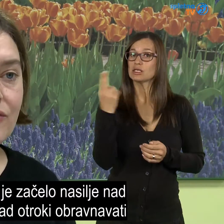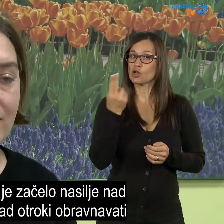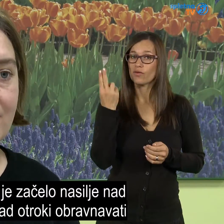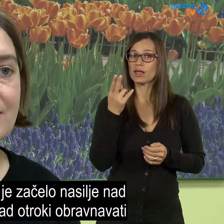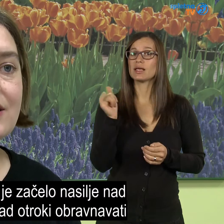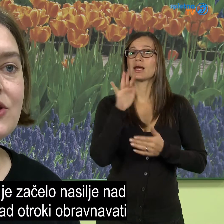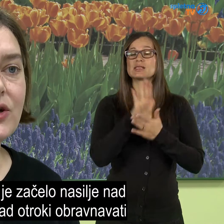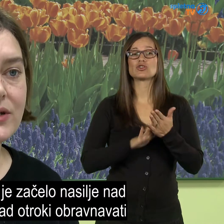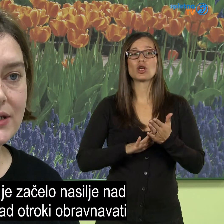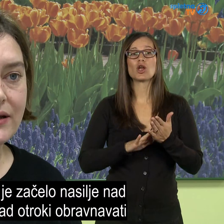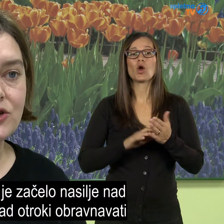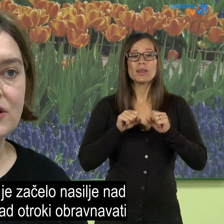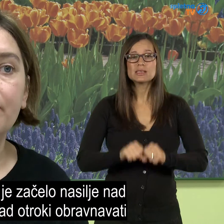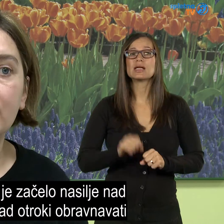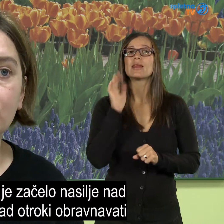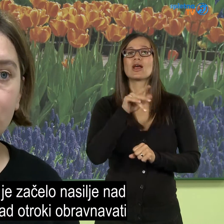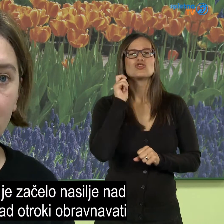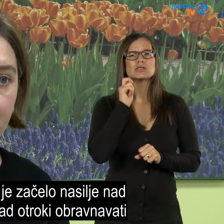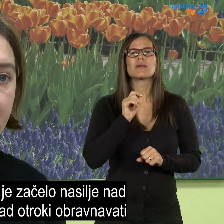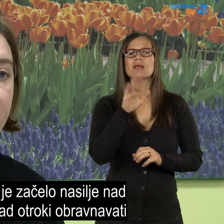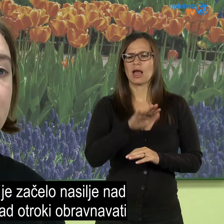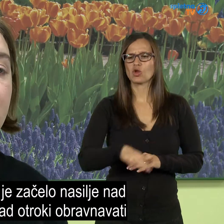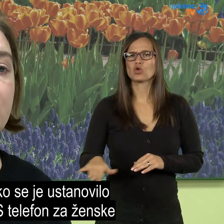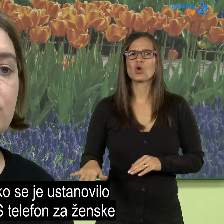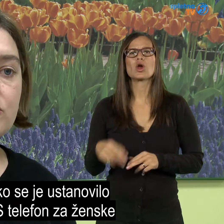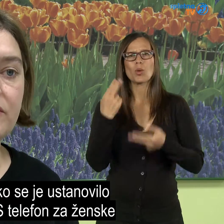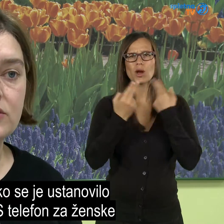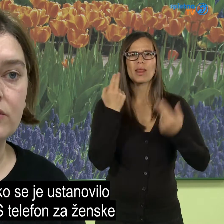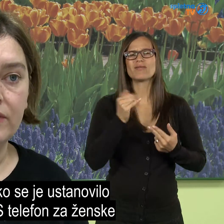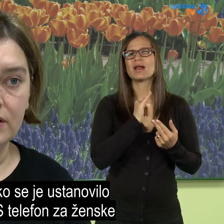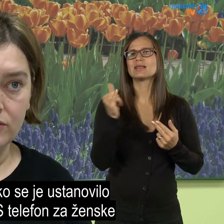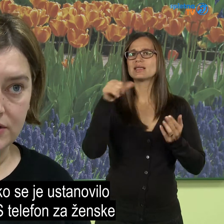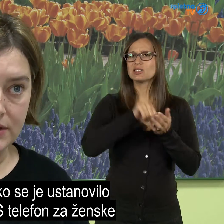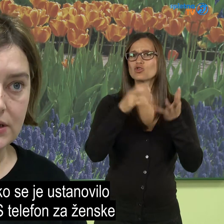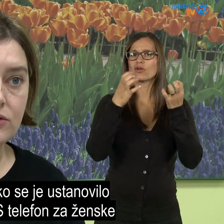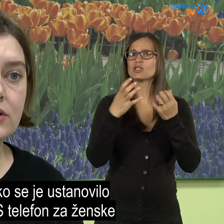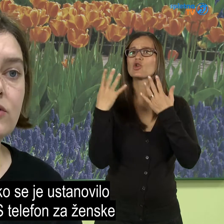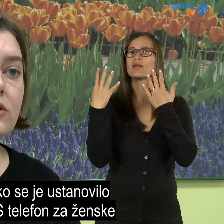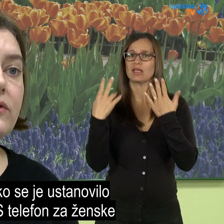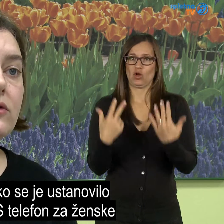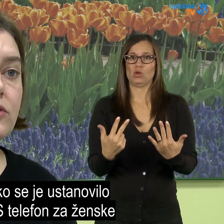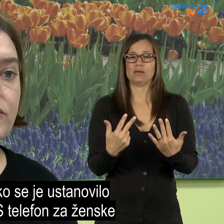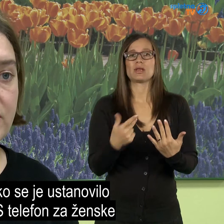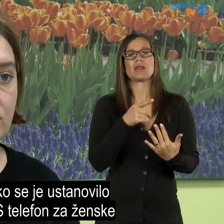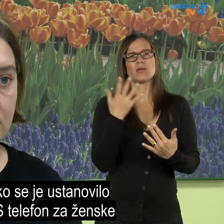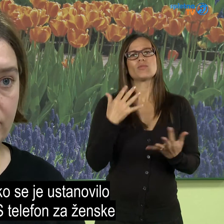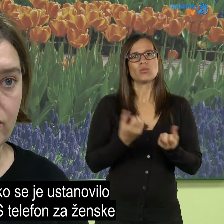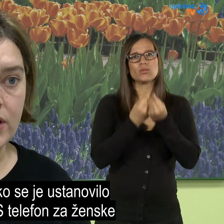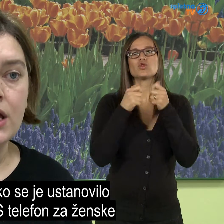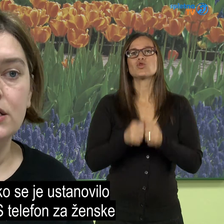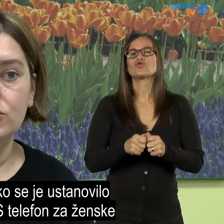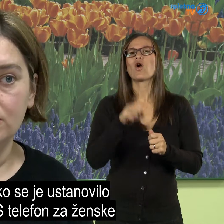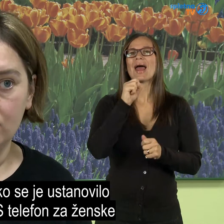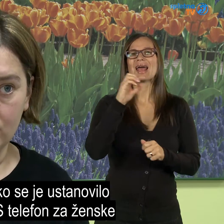V Sloveniji se je začelo nasilje nad ženskami in nad otroki obravnavati leta 1989, ko se je ustanovilo društvo SOS